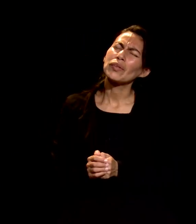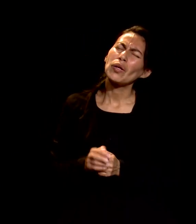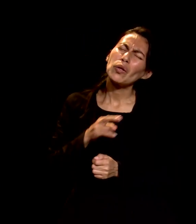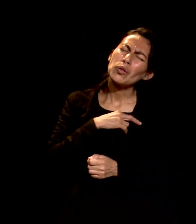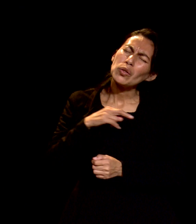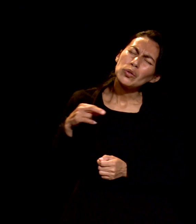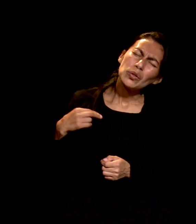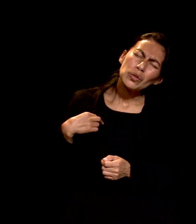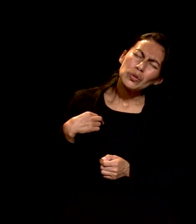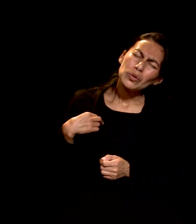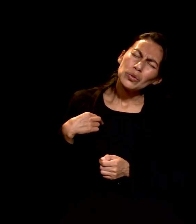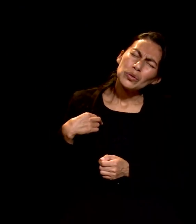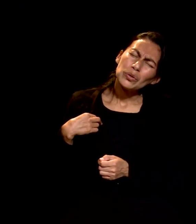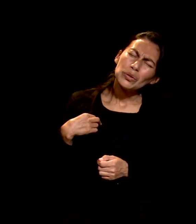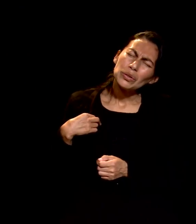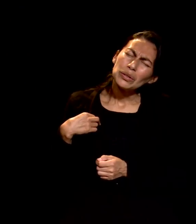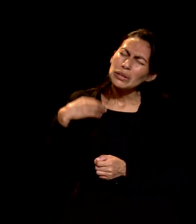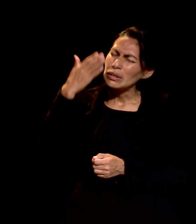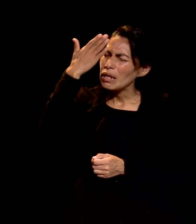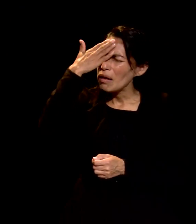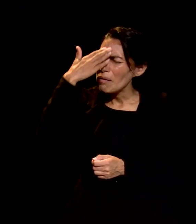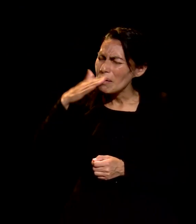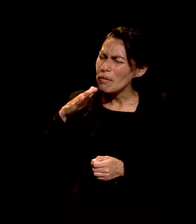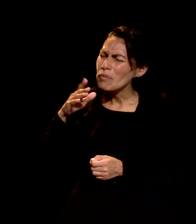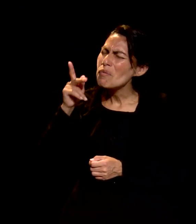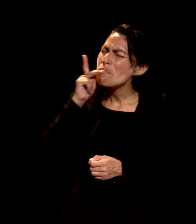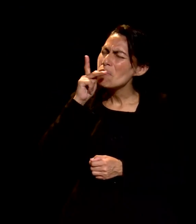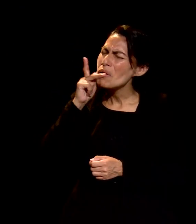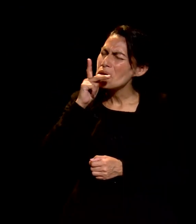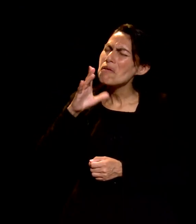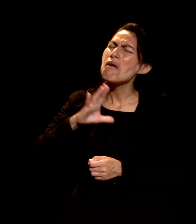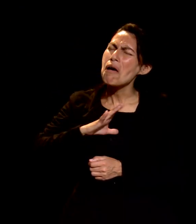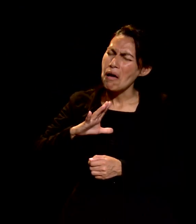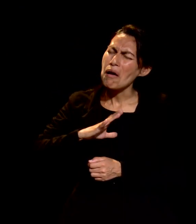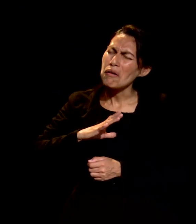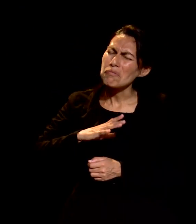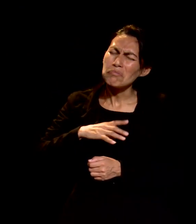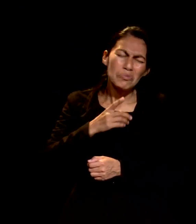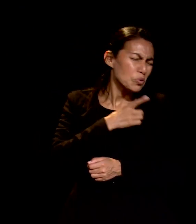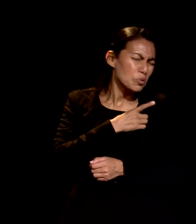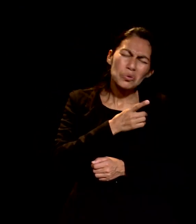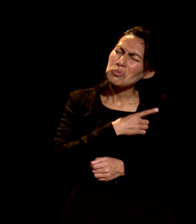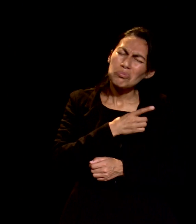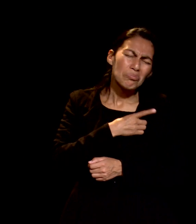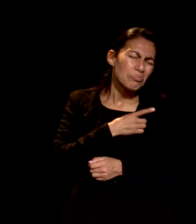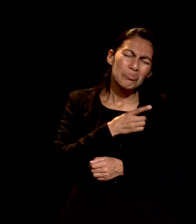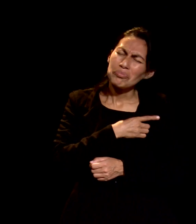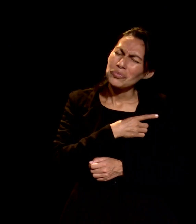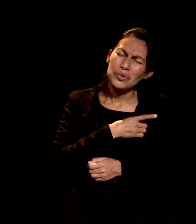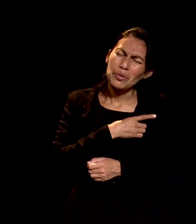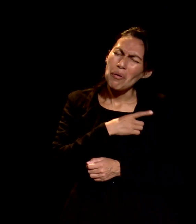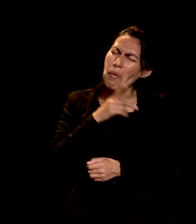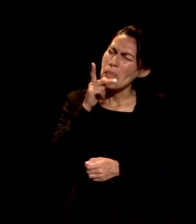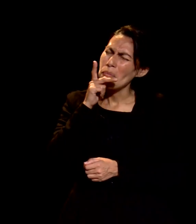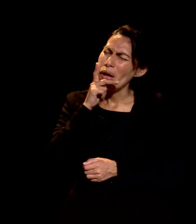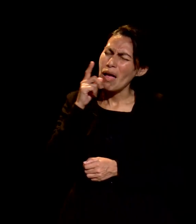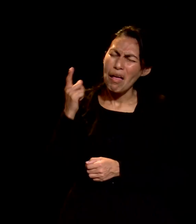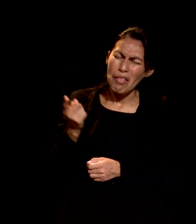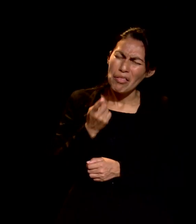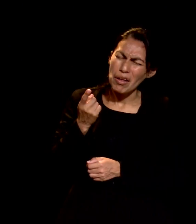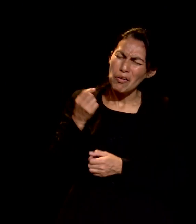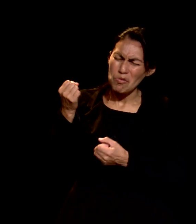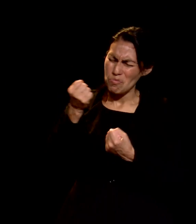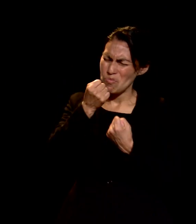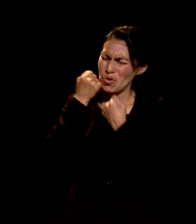agradecidos De saber que tenemos Un Padre Que no estamos solos Y nuestro Padre Es un Padre eterno Amén Y